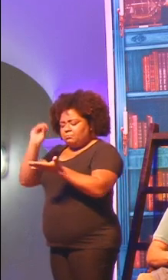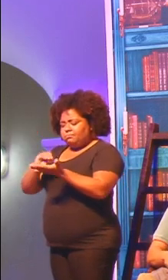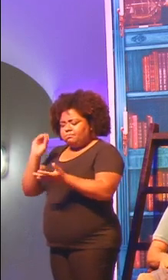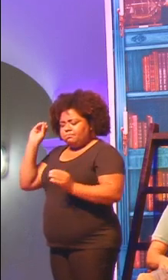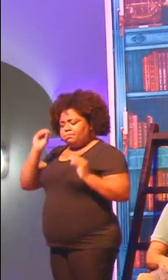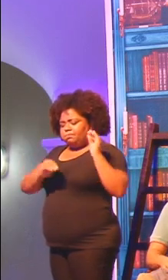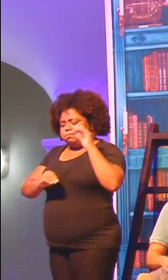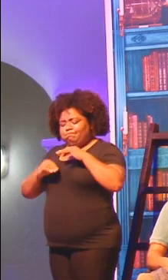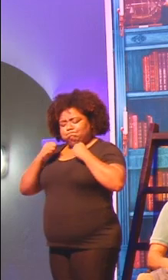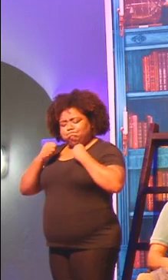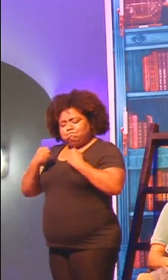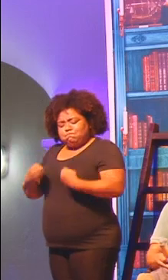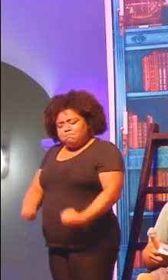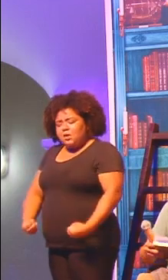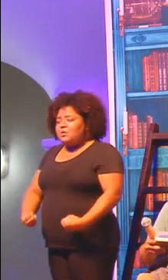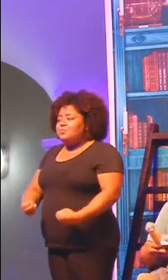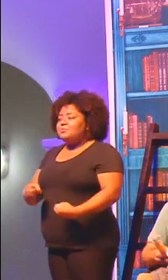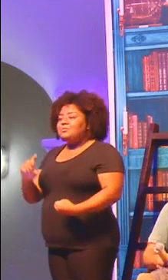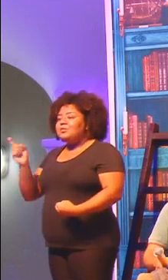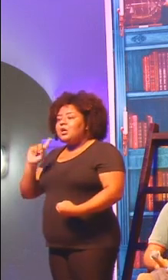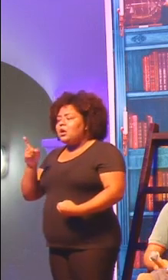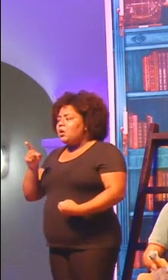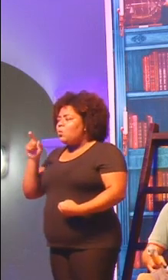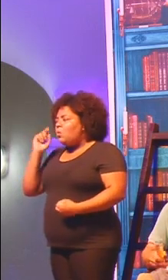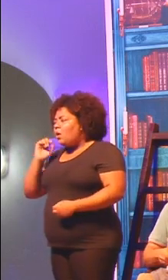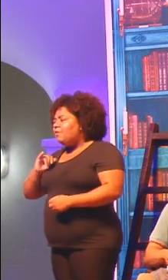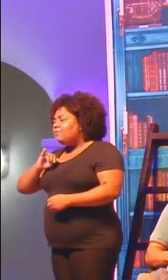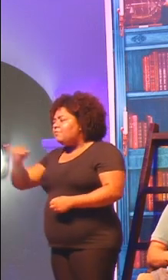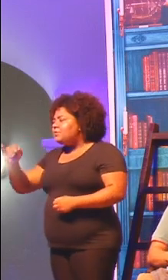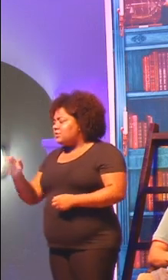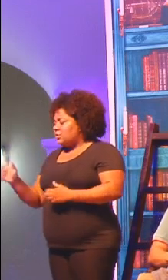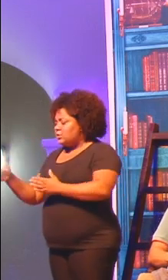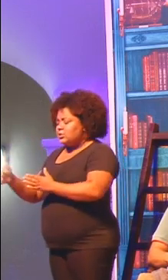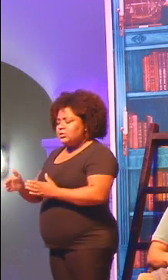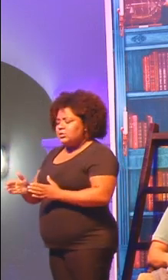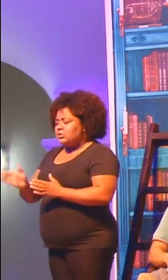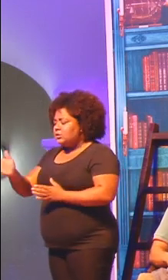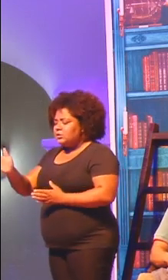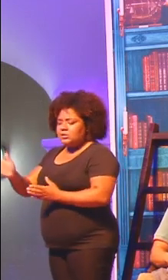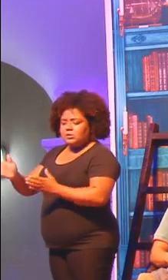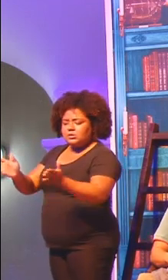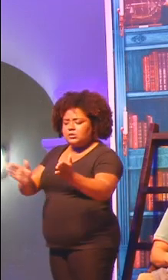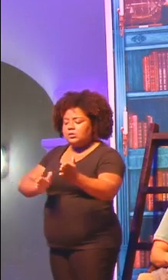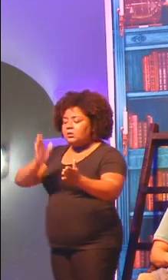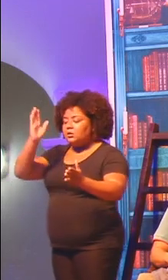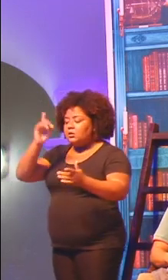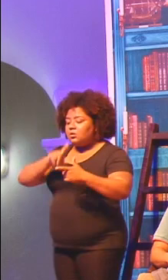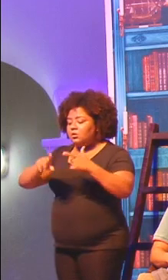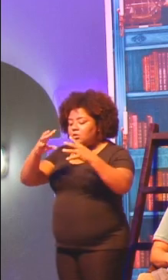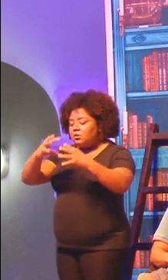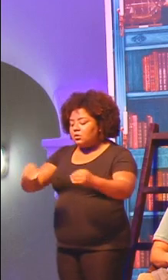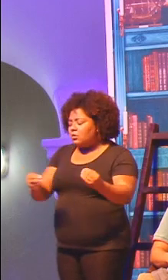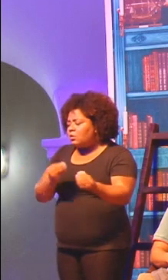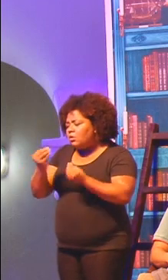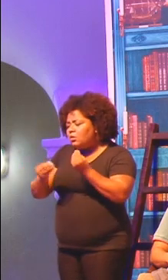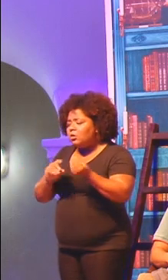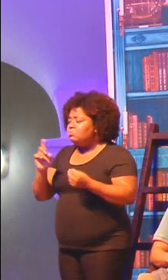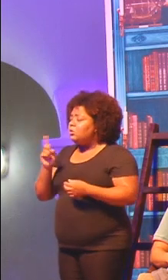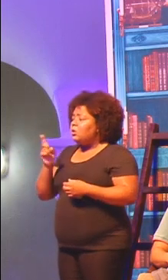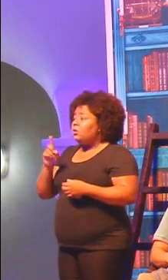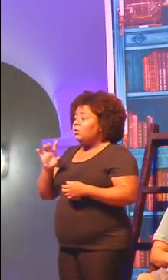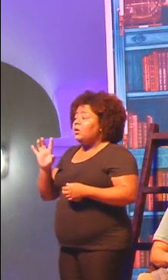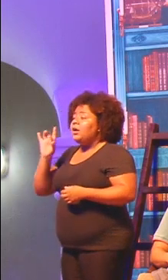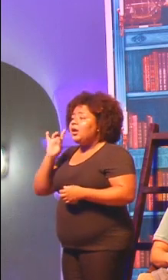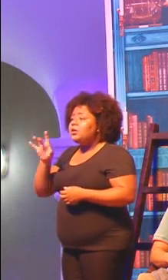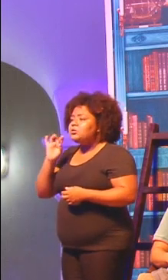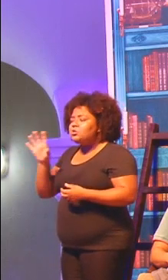né? Não tenta apontar caminhos, não fala de soluções. O que a gente está fazendo é apenas um retrato